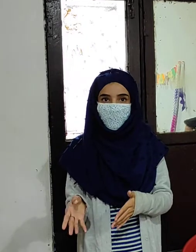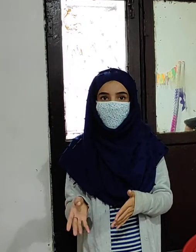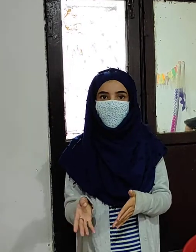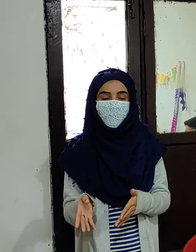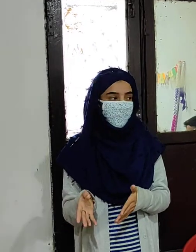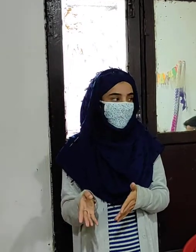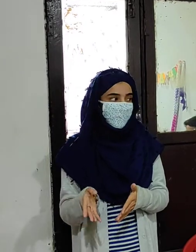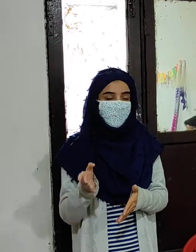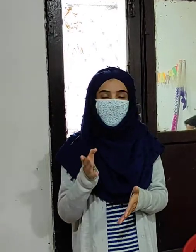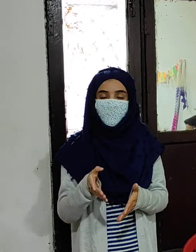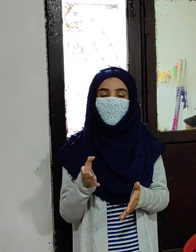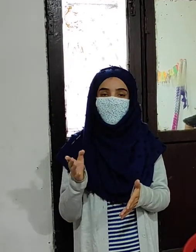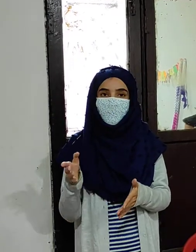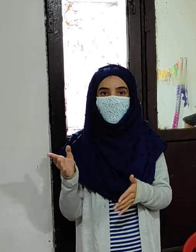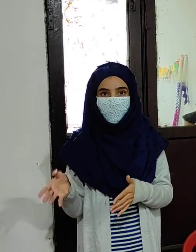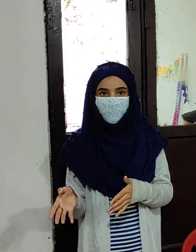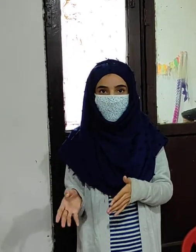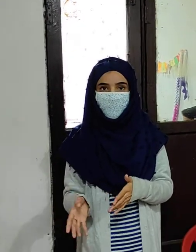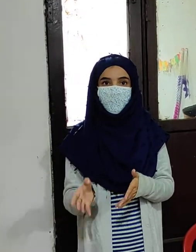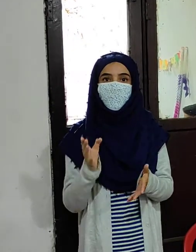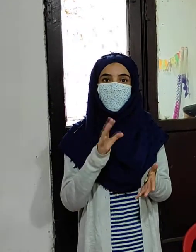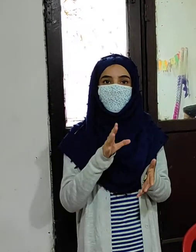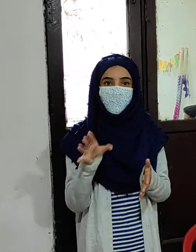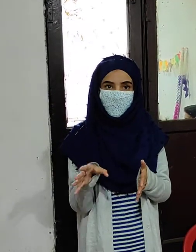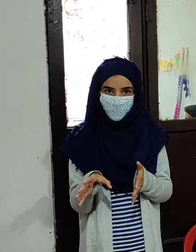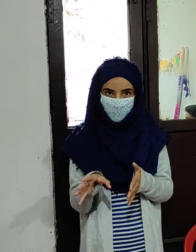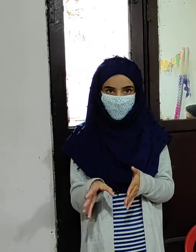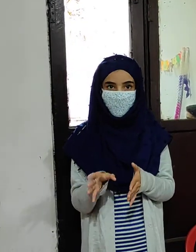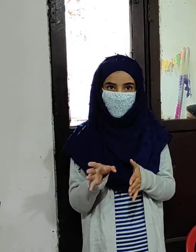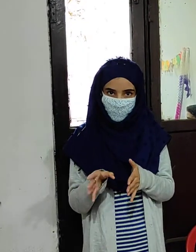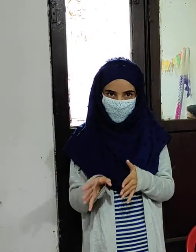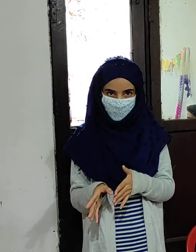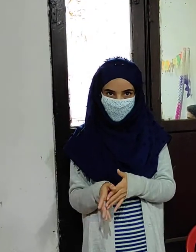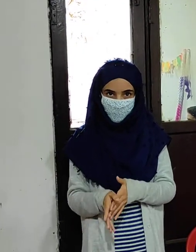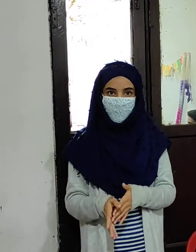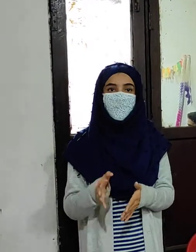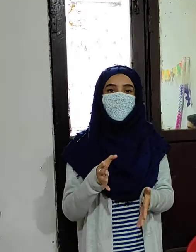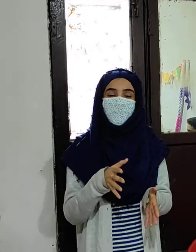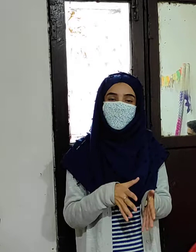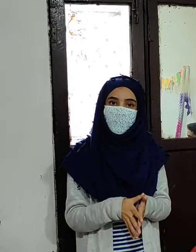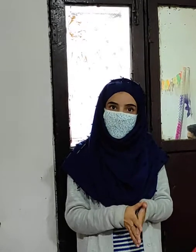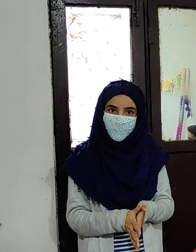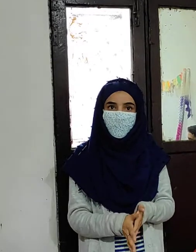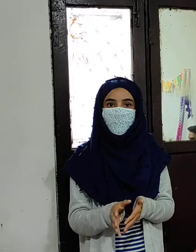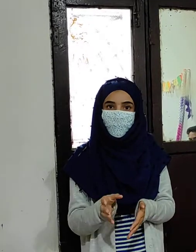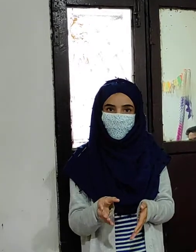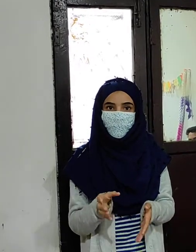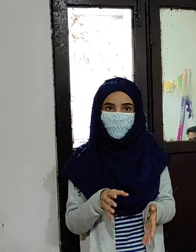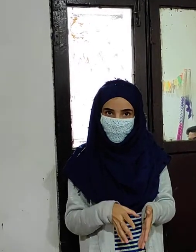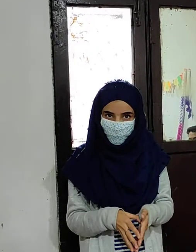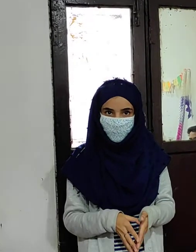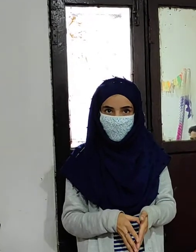है, सेल वॉल एंड मिडल लैमेला है, मे बी ट्रांसफर्ड बाय प्लाज्मोडेस्माटा। प्लाज्मोडेस्माटा एक इम्पॉर्टेंट रूट होती है